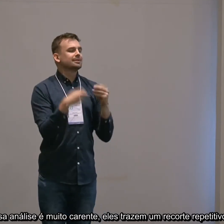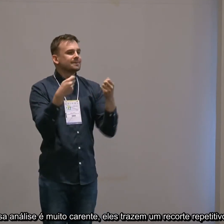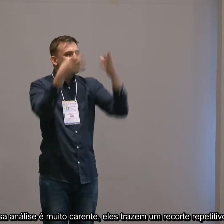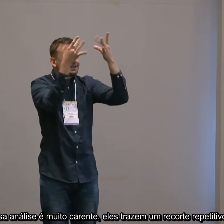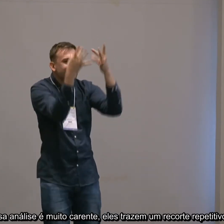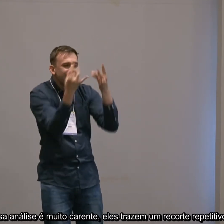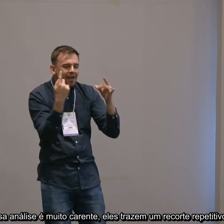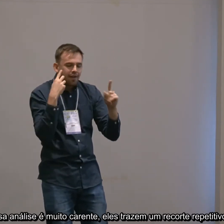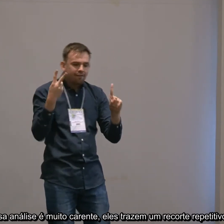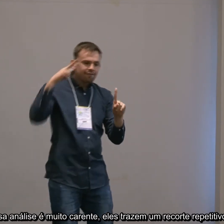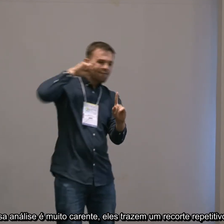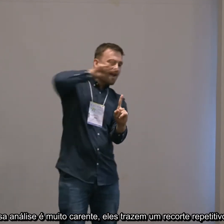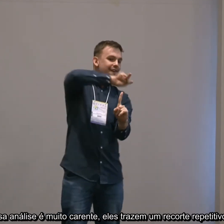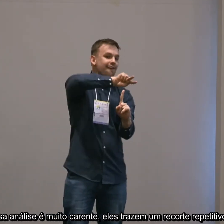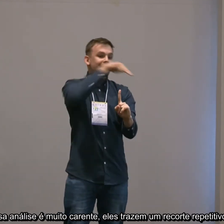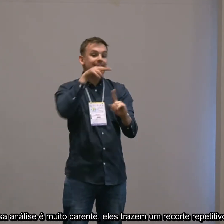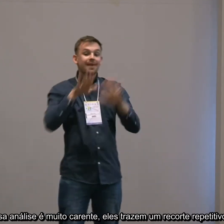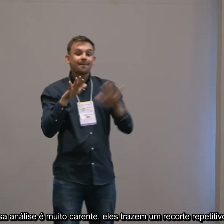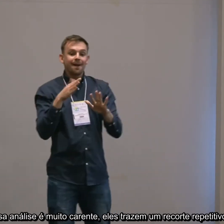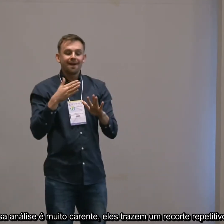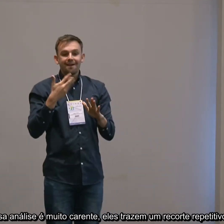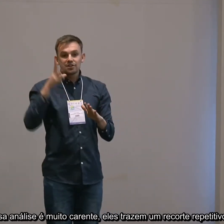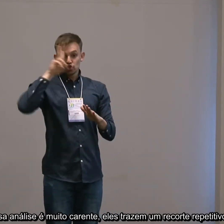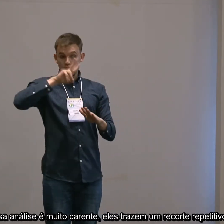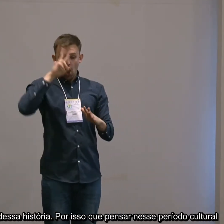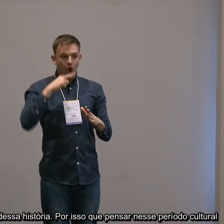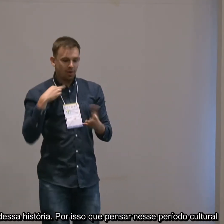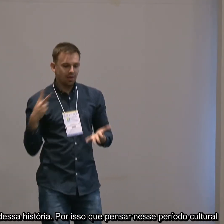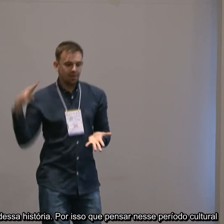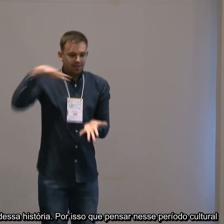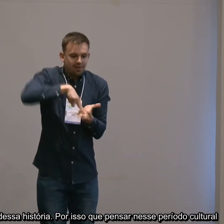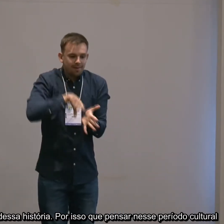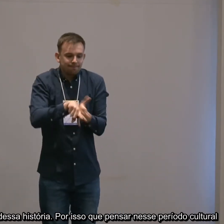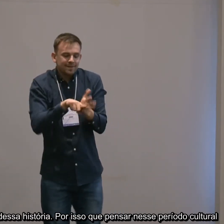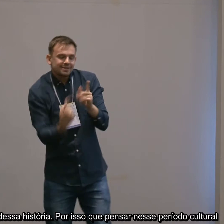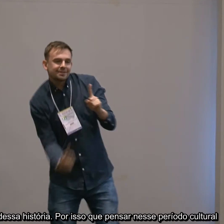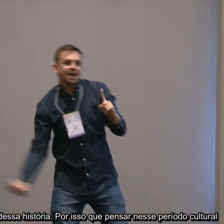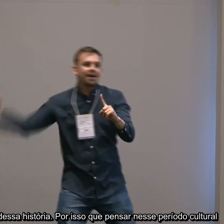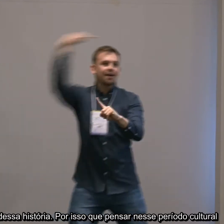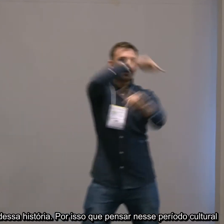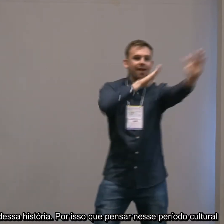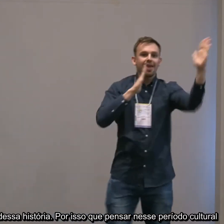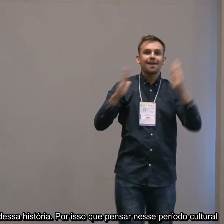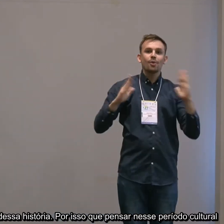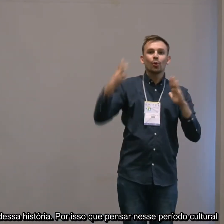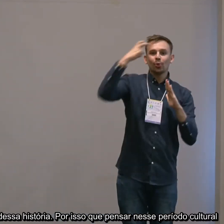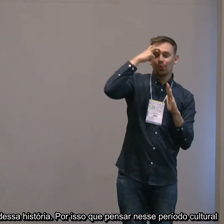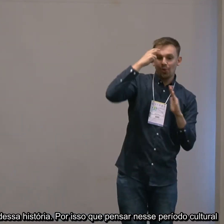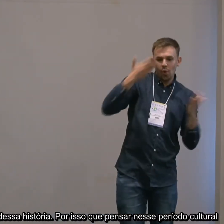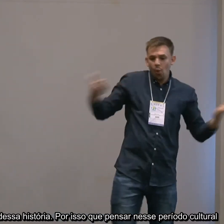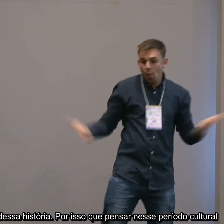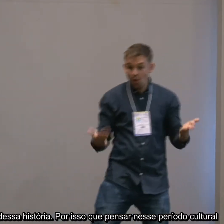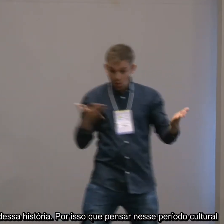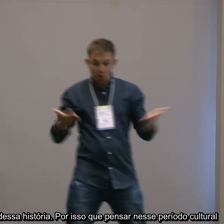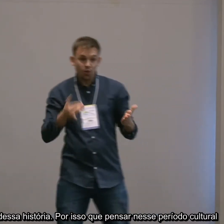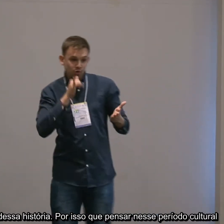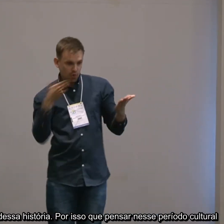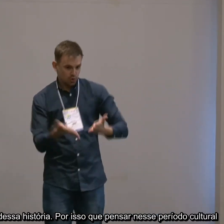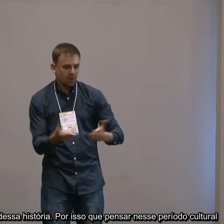simplesmente eles trazem um recorte repetitivo dessa história por isso que pensar nesse